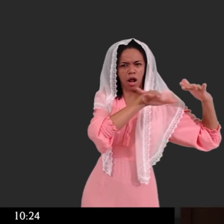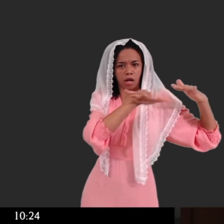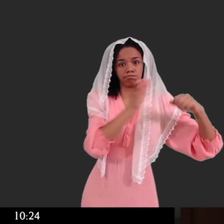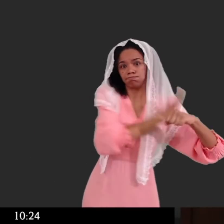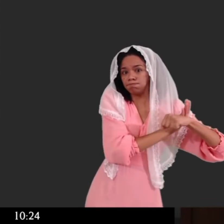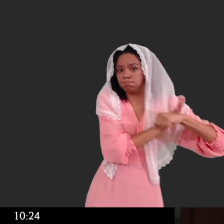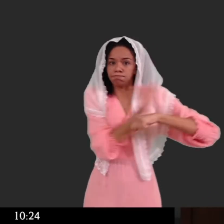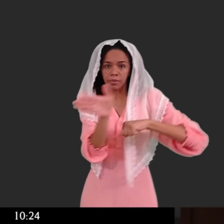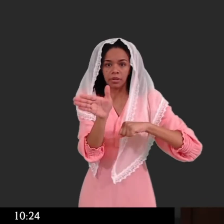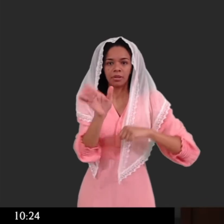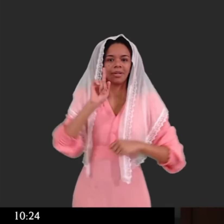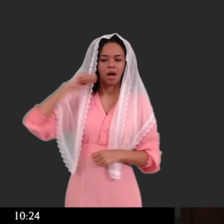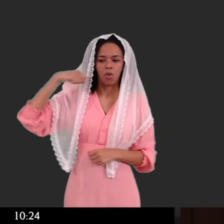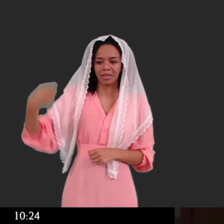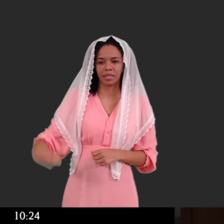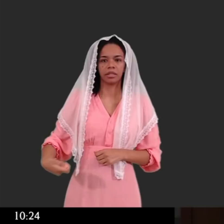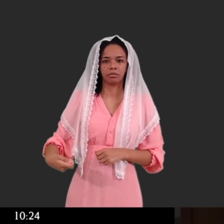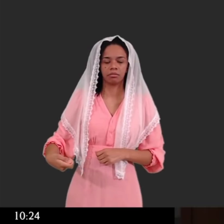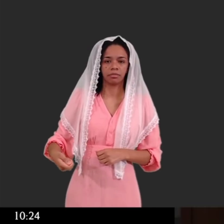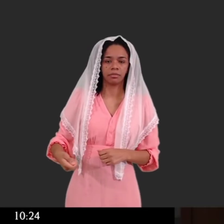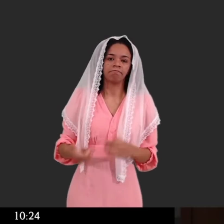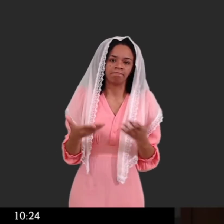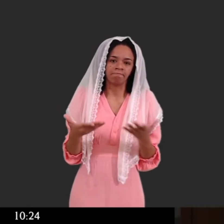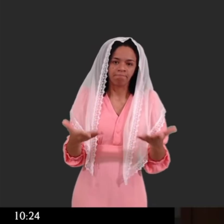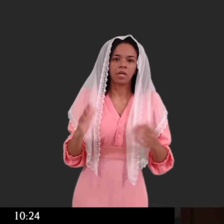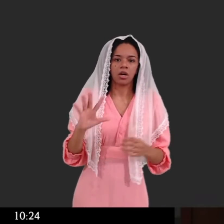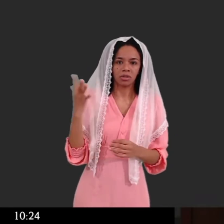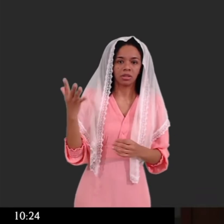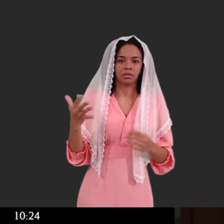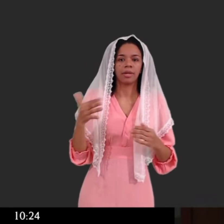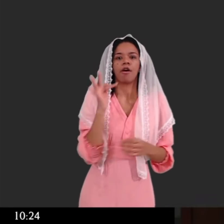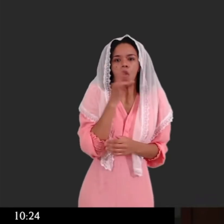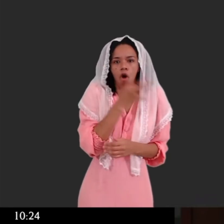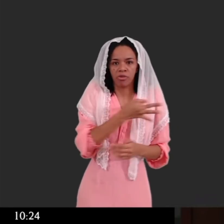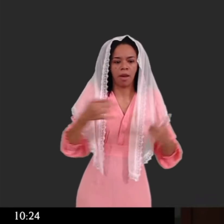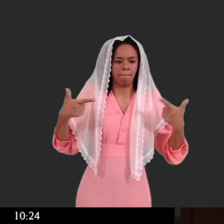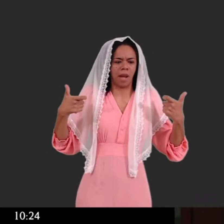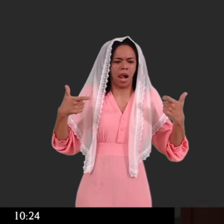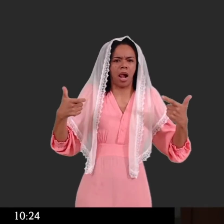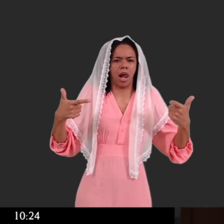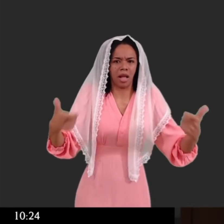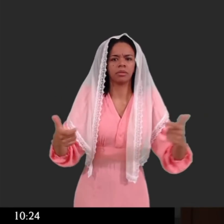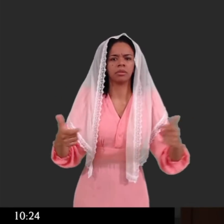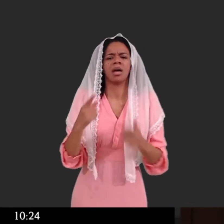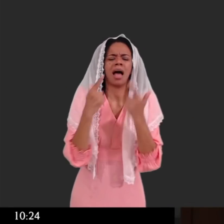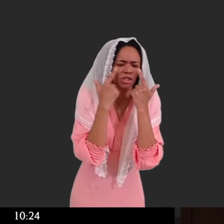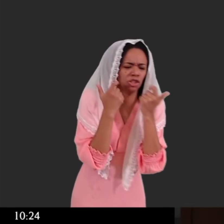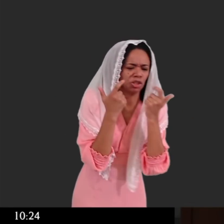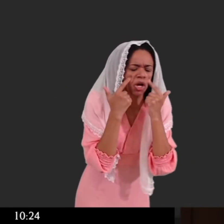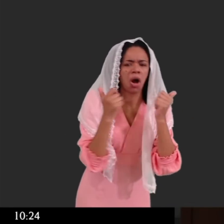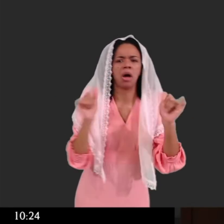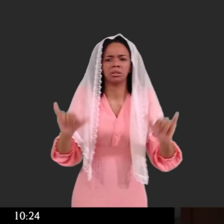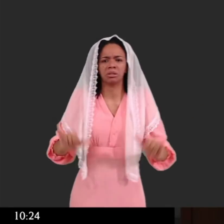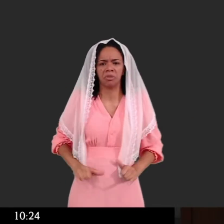invadir a Ucrânia. E claro, onde tem guerra, são lágrimas,